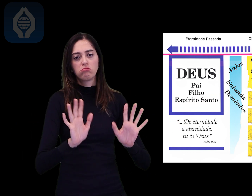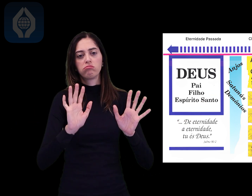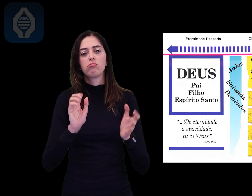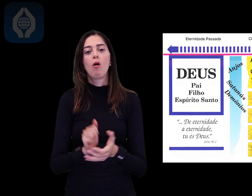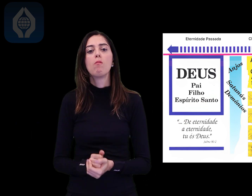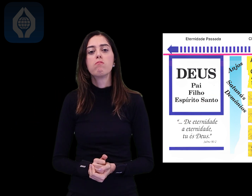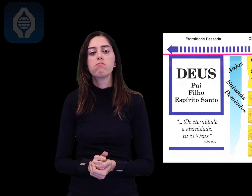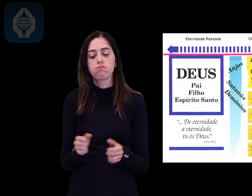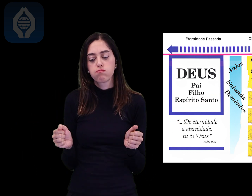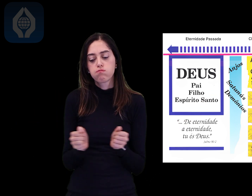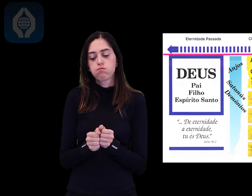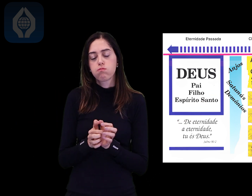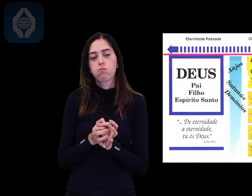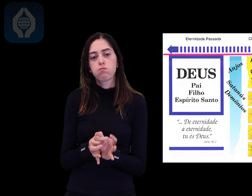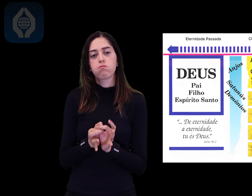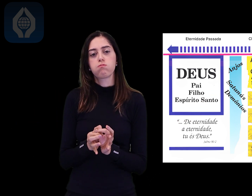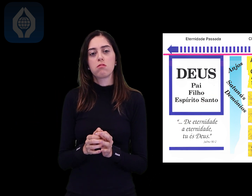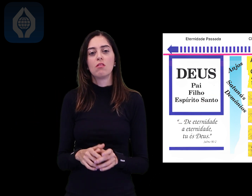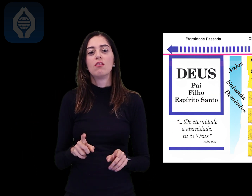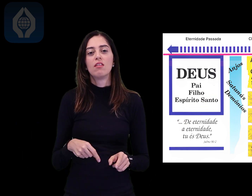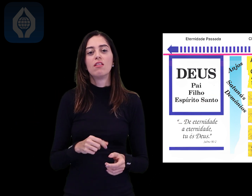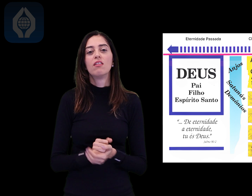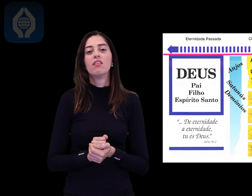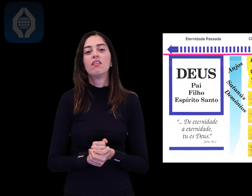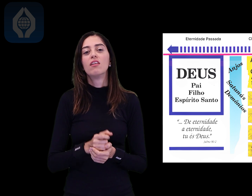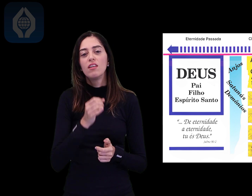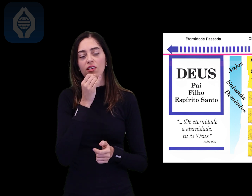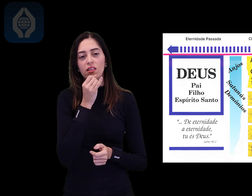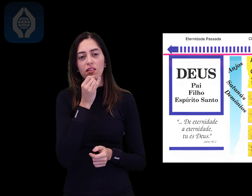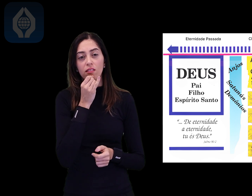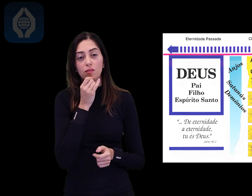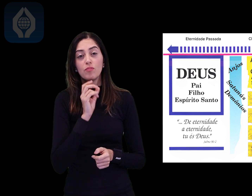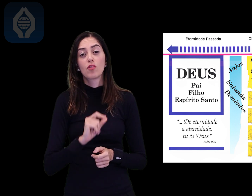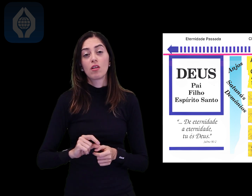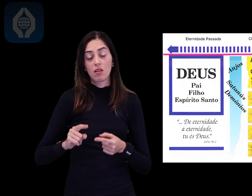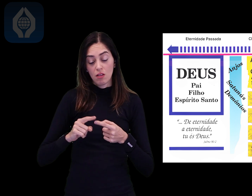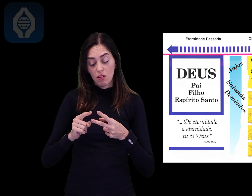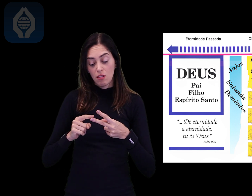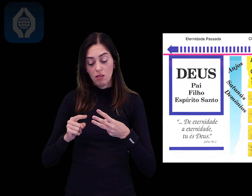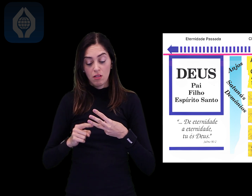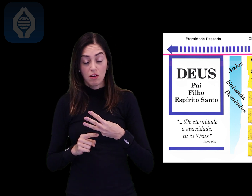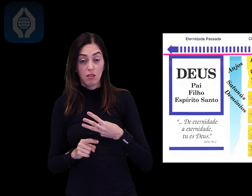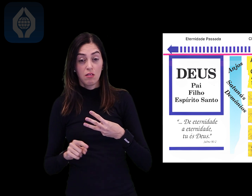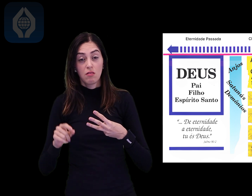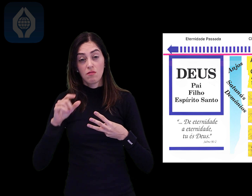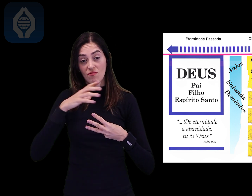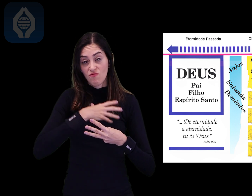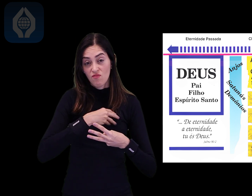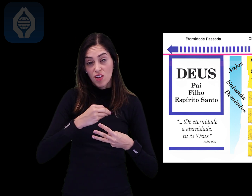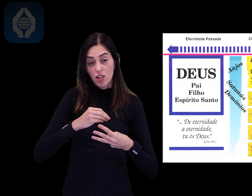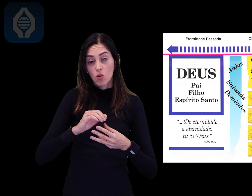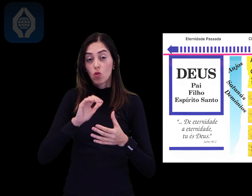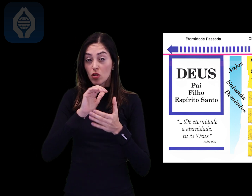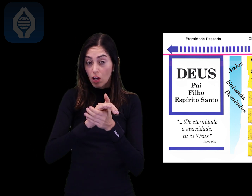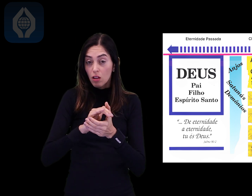do grande dilúvio Noé, sua esposa e seus 3 filhos com suas esposas. Novamente a terra estava